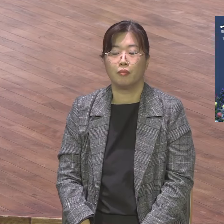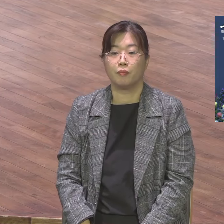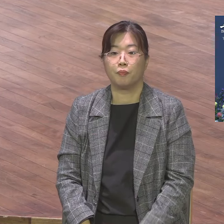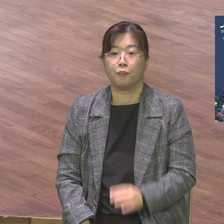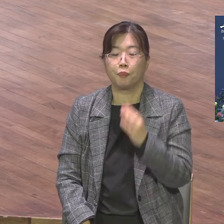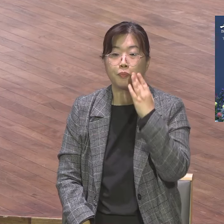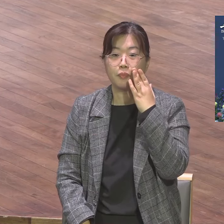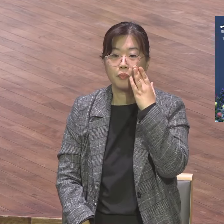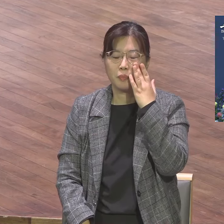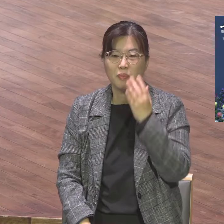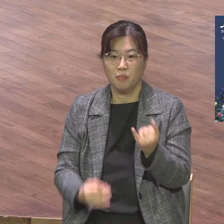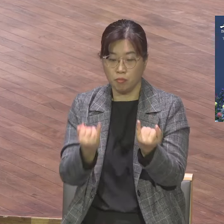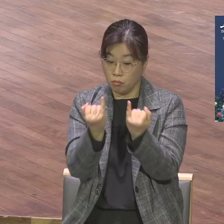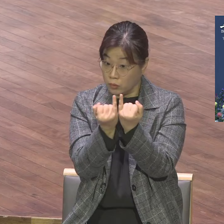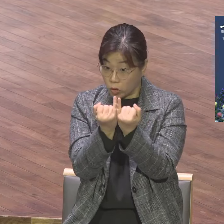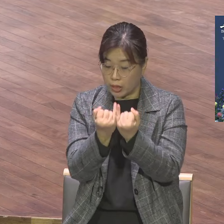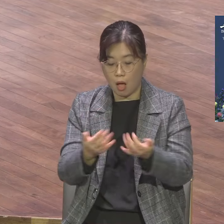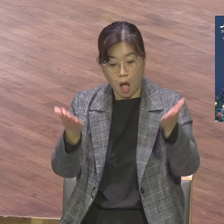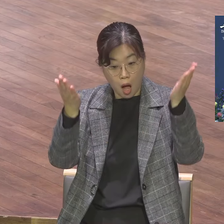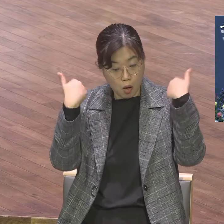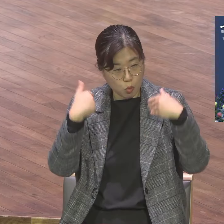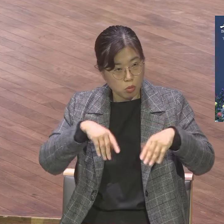이거는 비성경적이다.